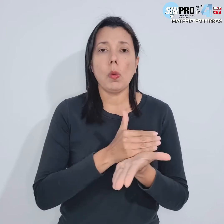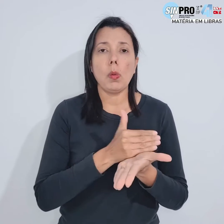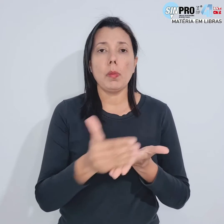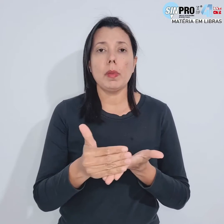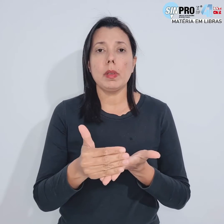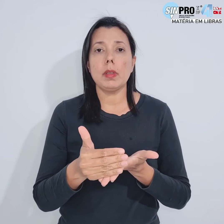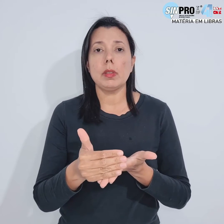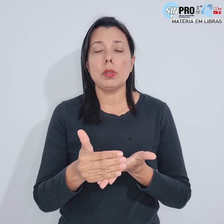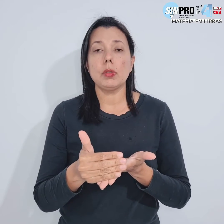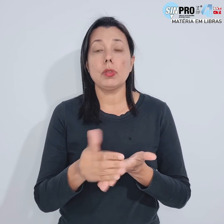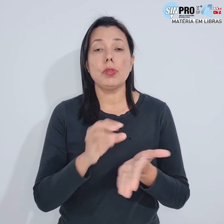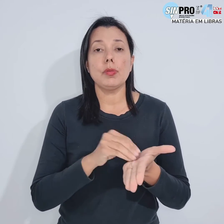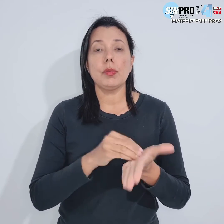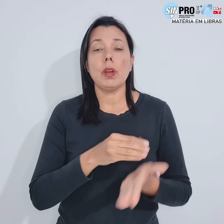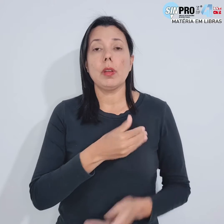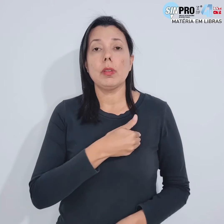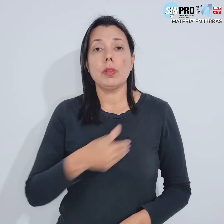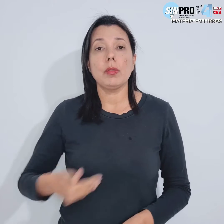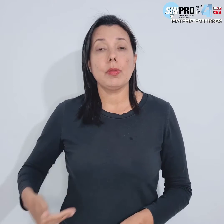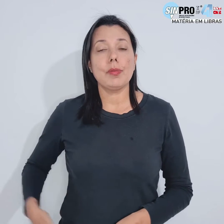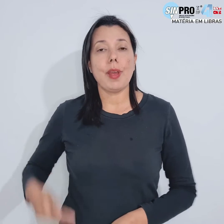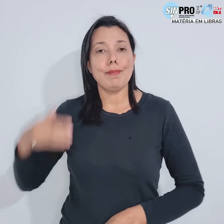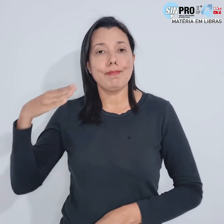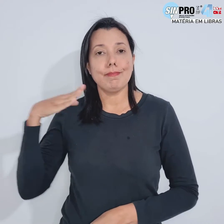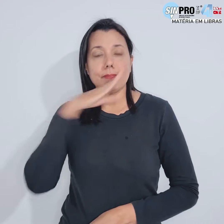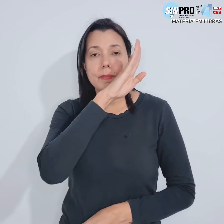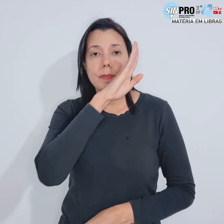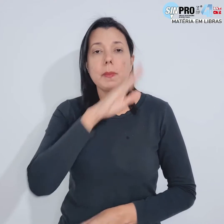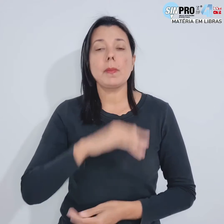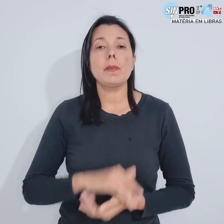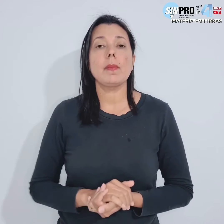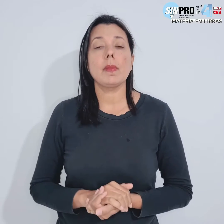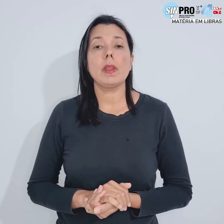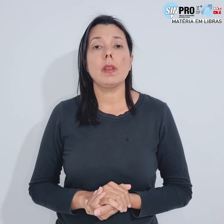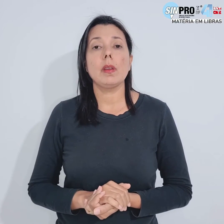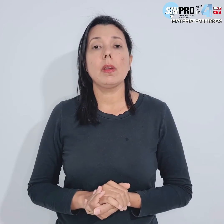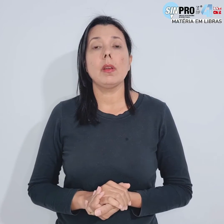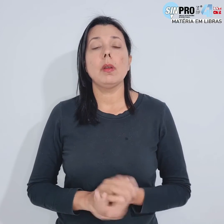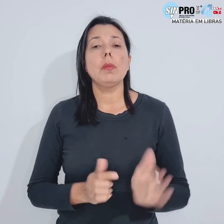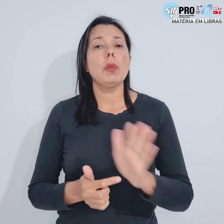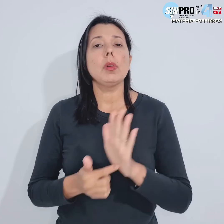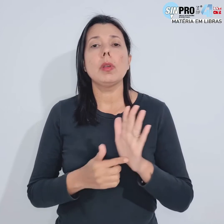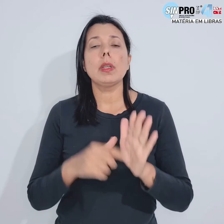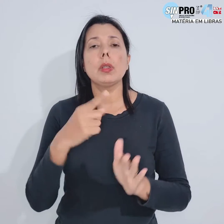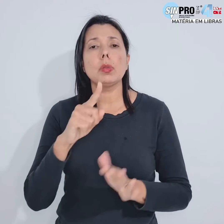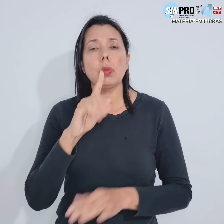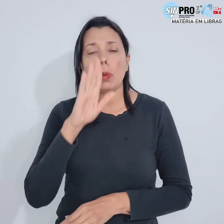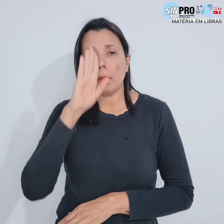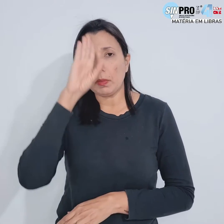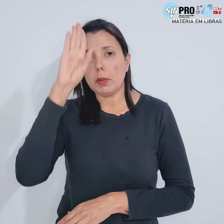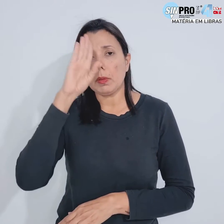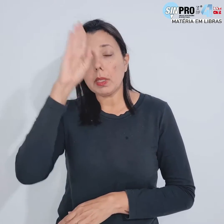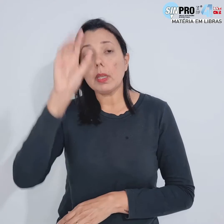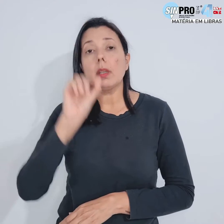de seu desgoverno, Jair Bolsonaro colocou como uma de suas prioridades